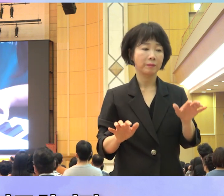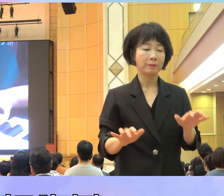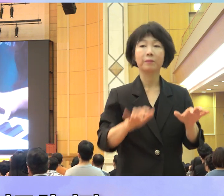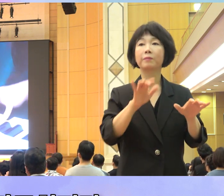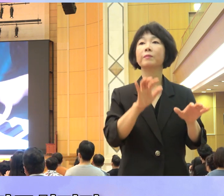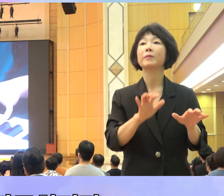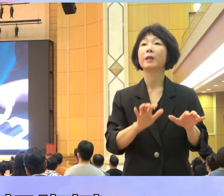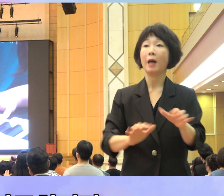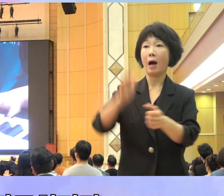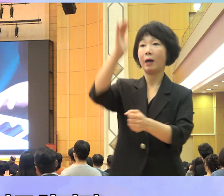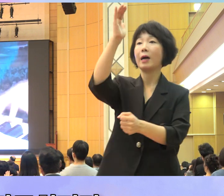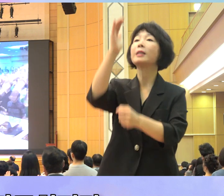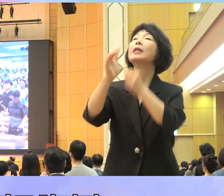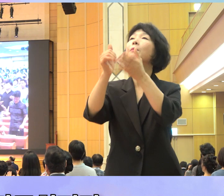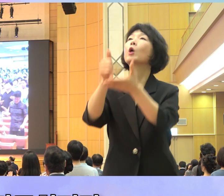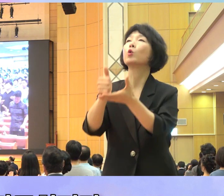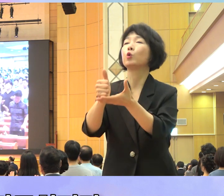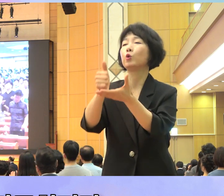하나님의 꿈이